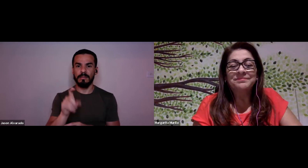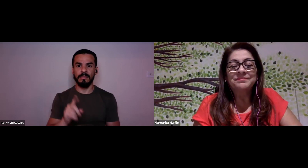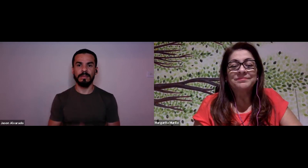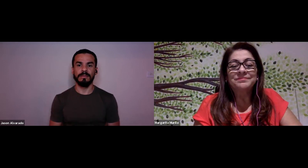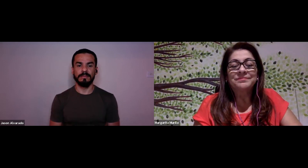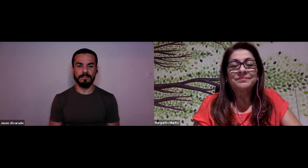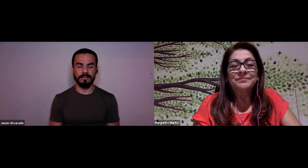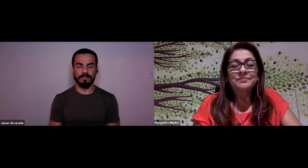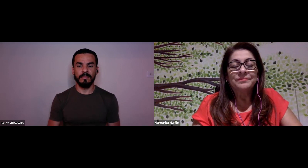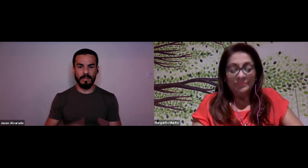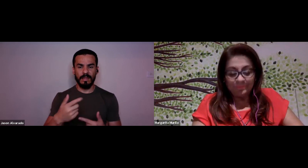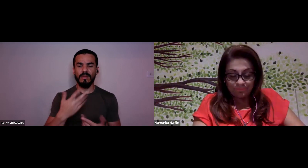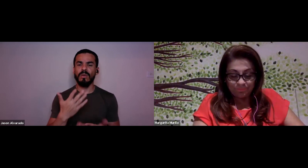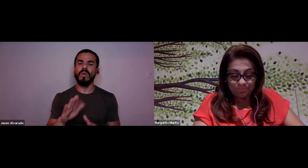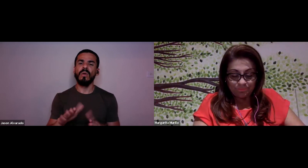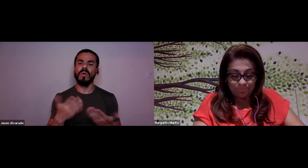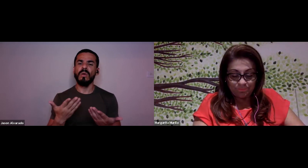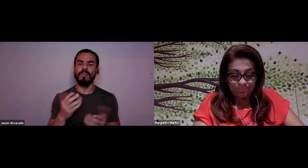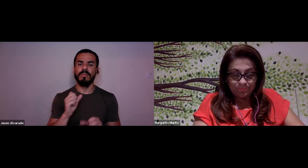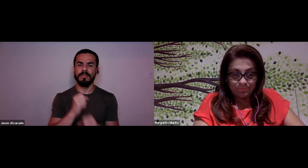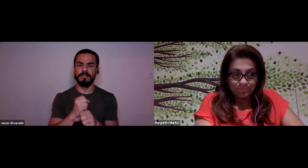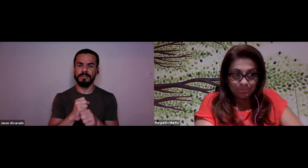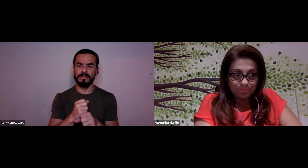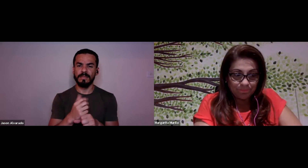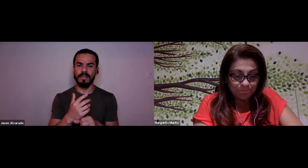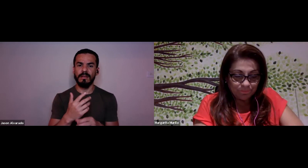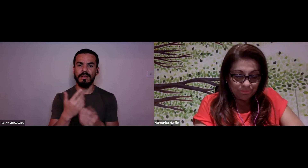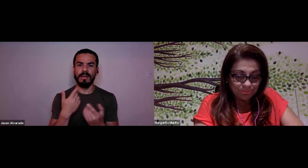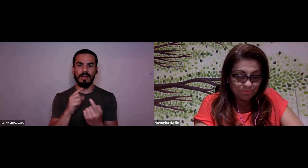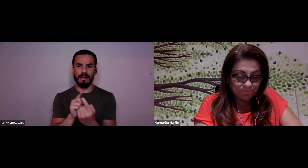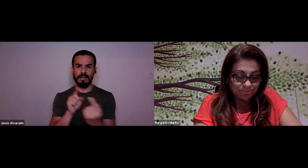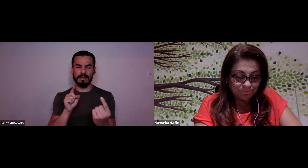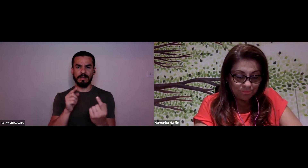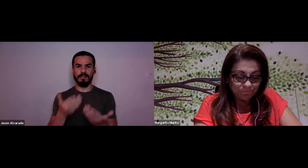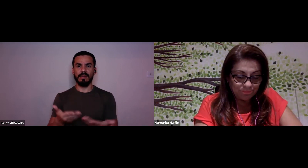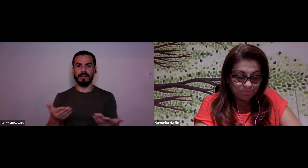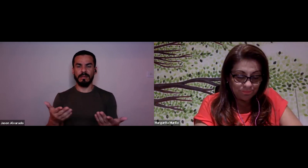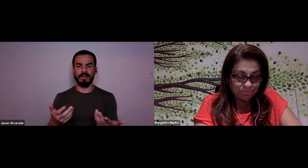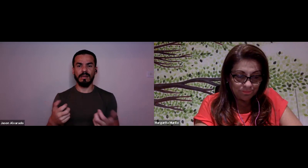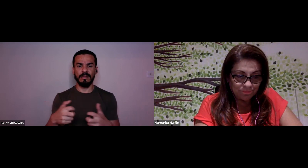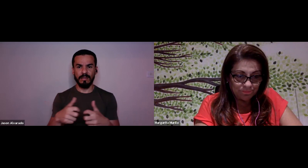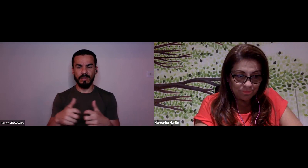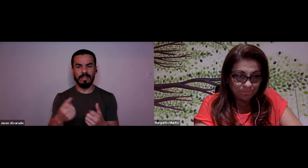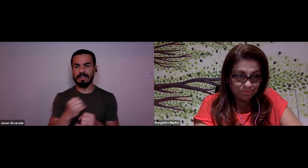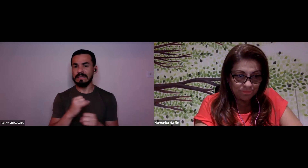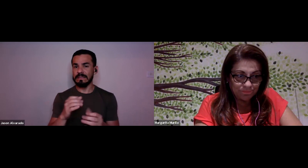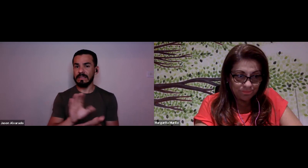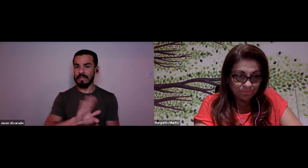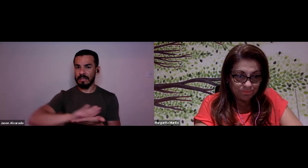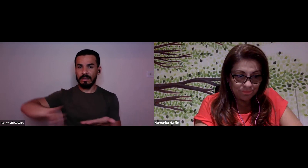la siguiente pregunta dice cómo trabajar en el desapego a las herramientas tecnológicas sin eliminar